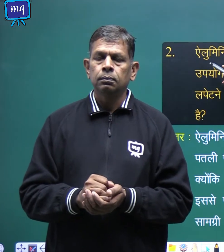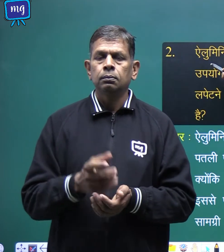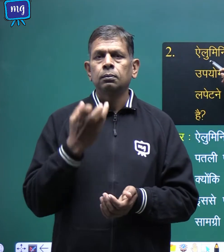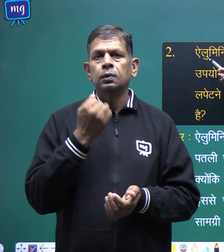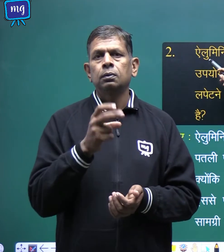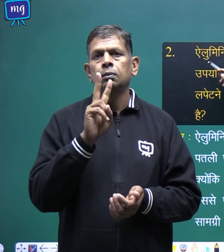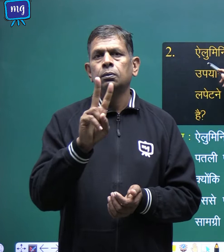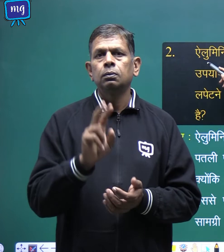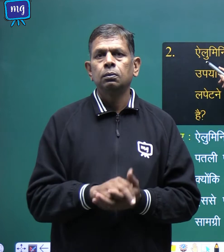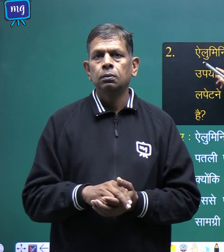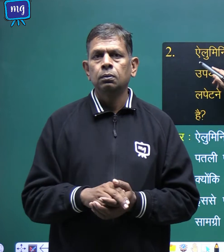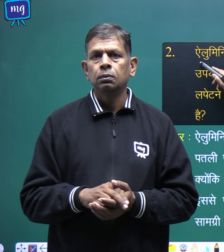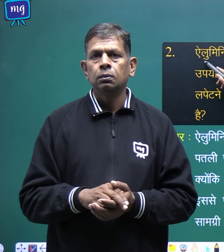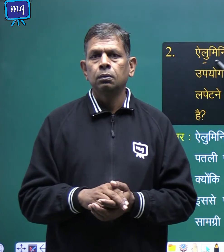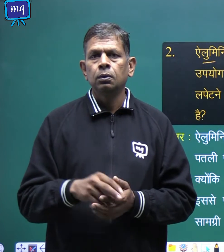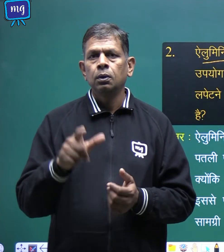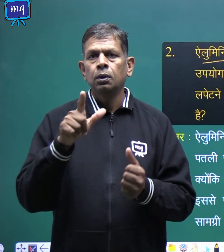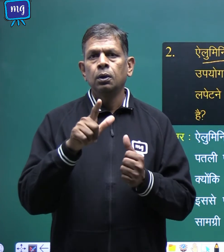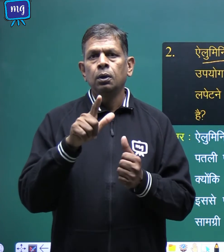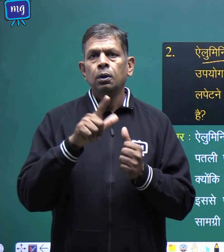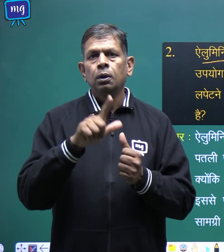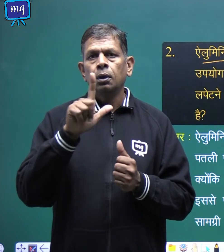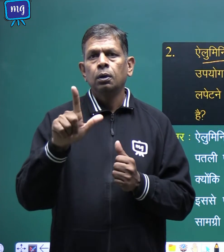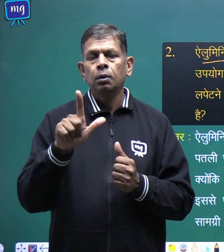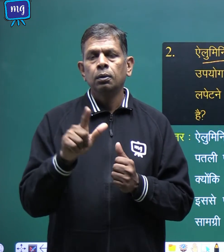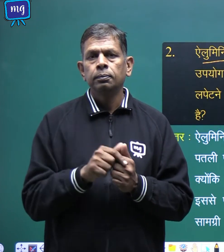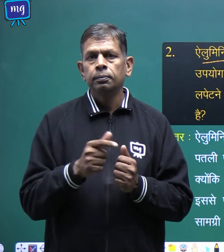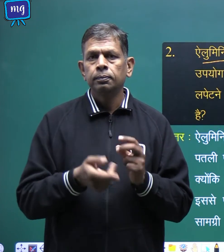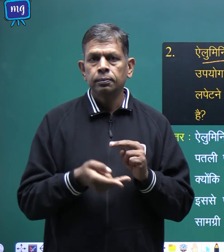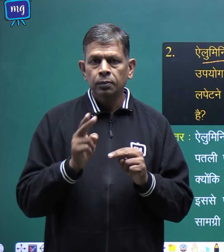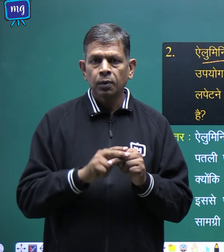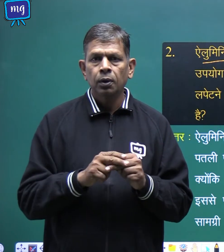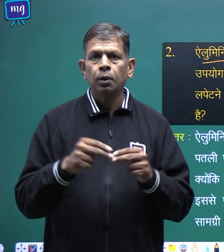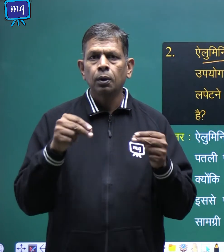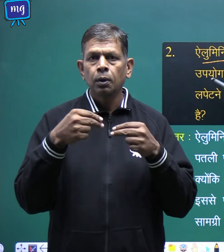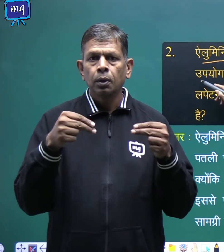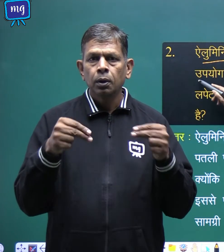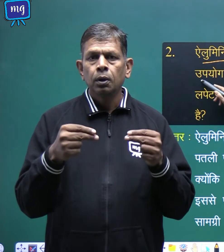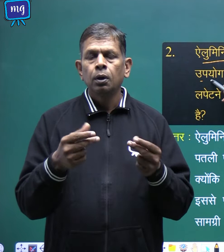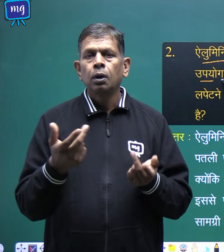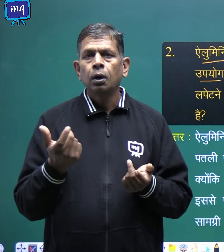नंबर दो, एल्युमिनियम की पन्नी का उपयोग